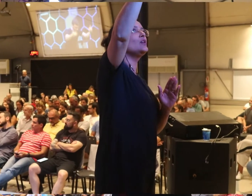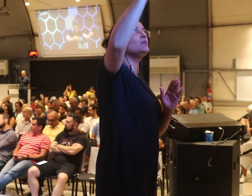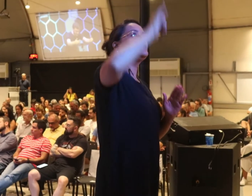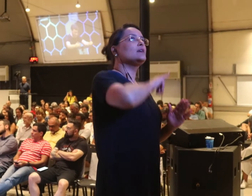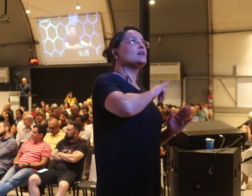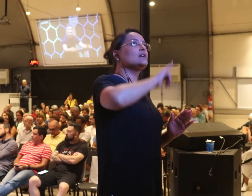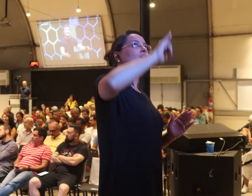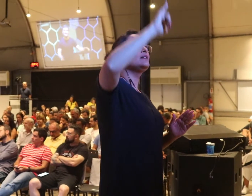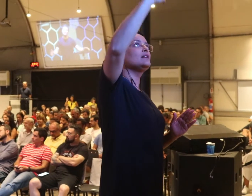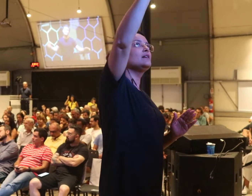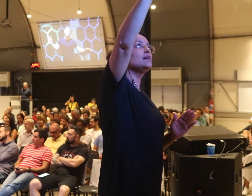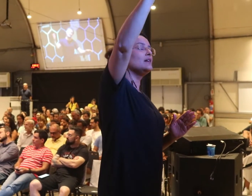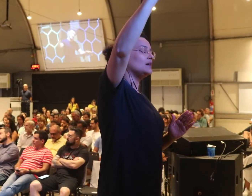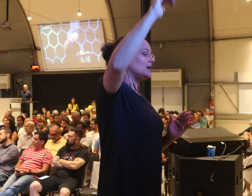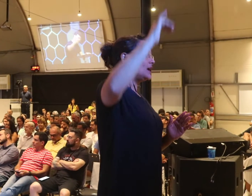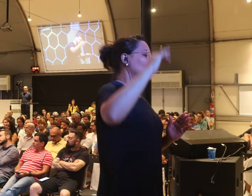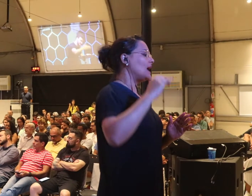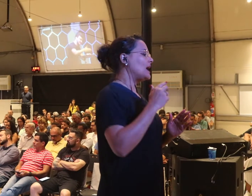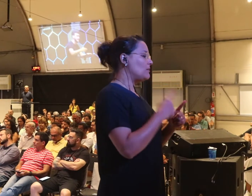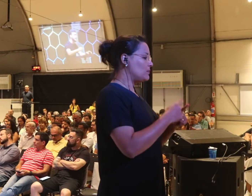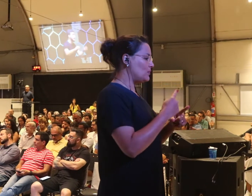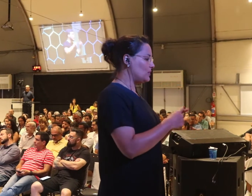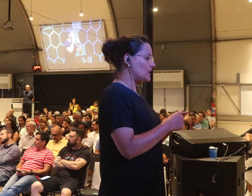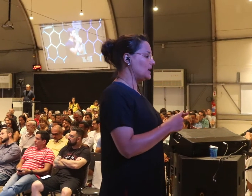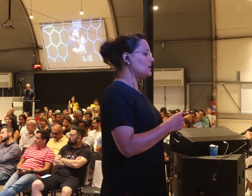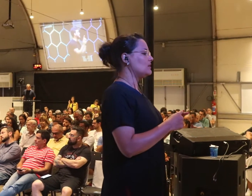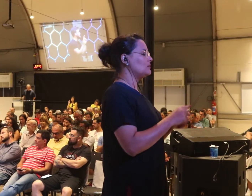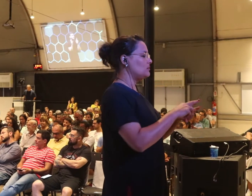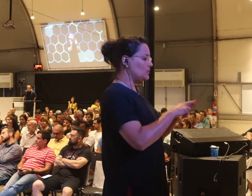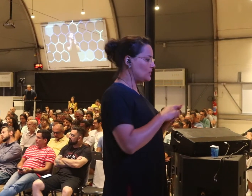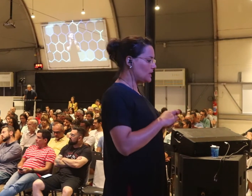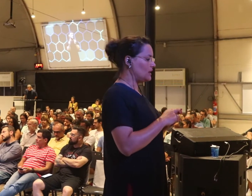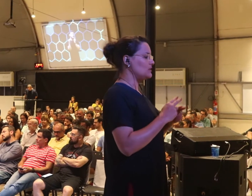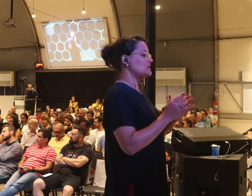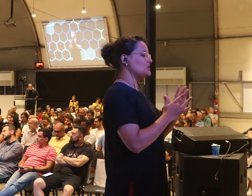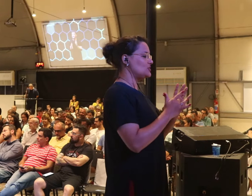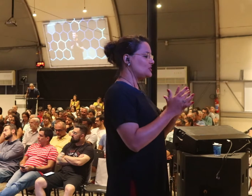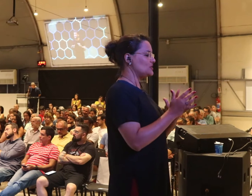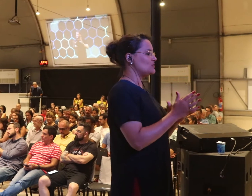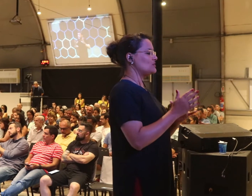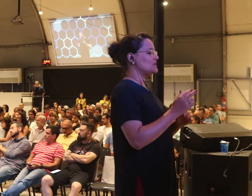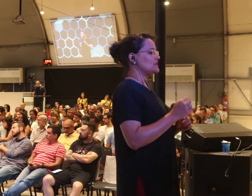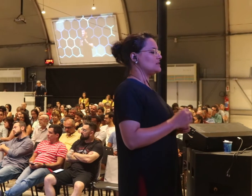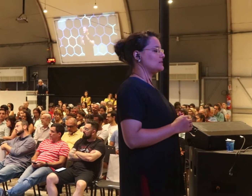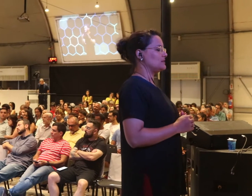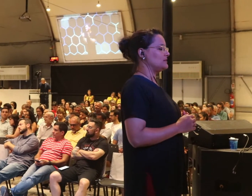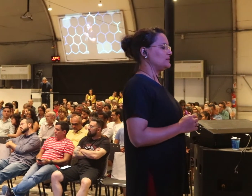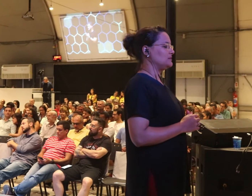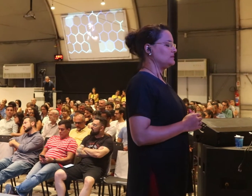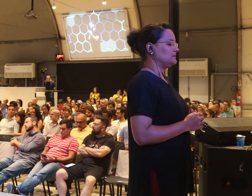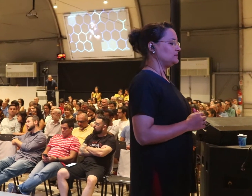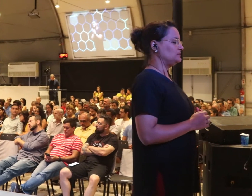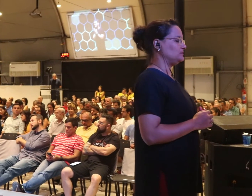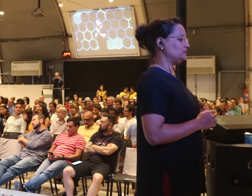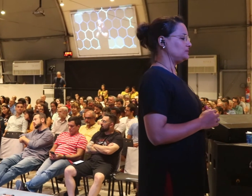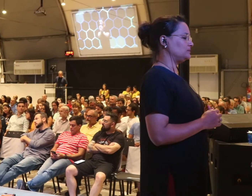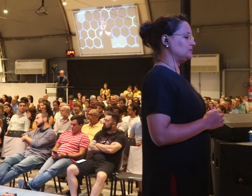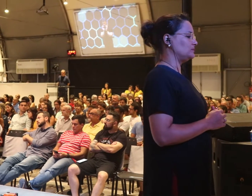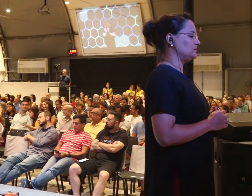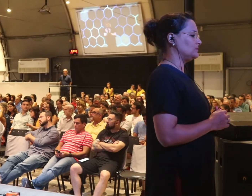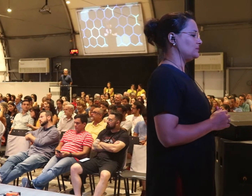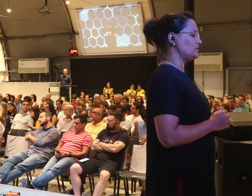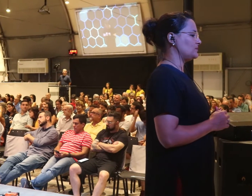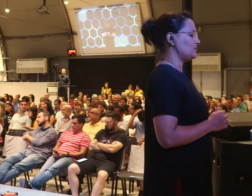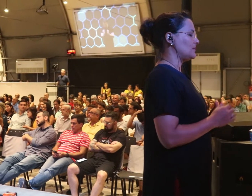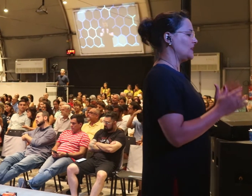ter alegria verdadeira na nossa caminhada cristã. O único e suficiente responsável por isso é Jesus. É